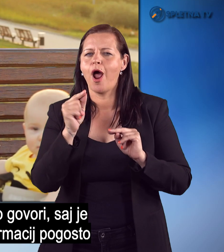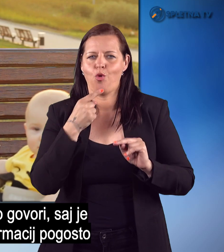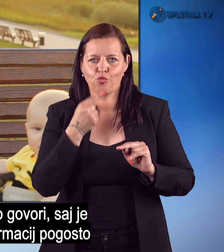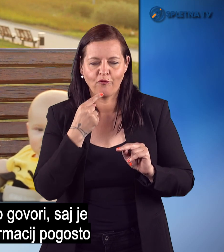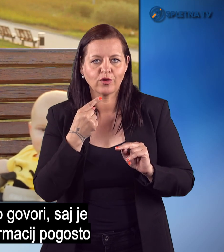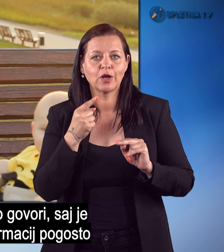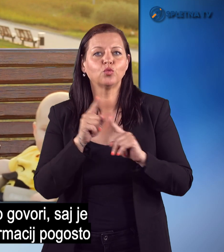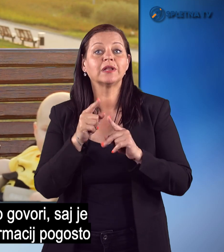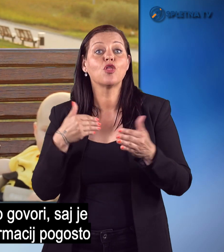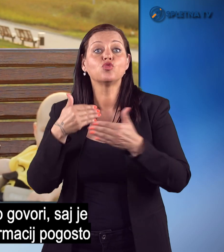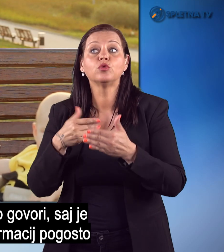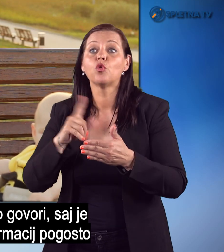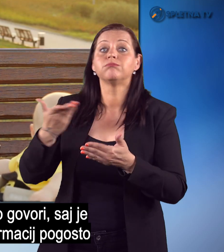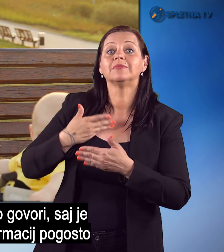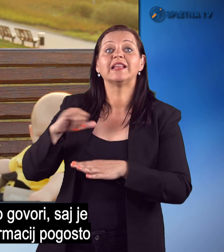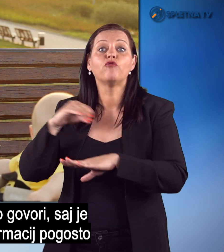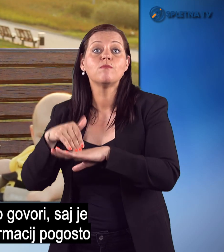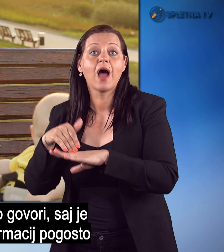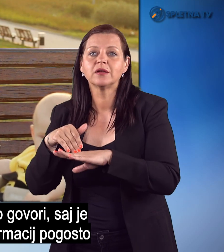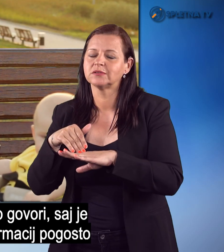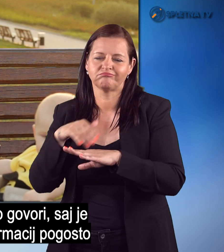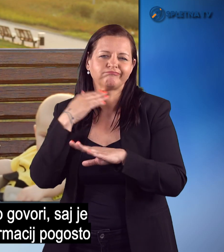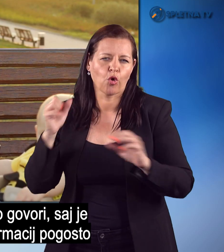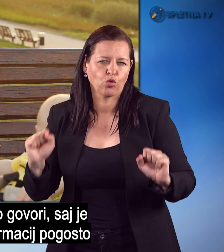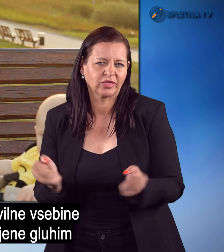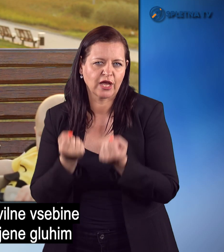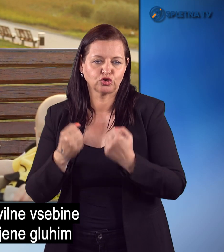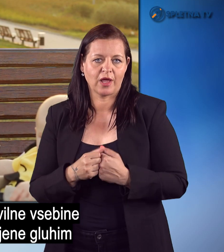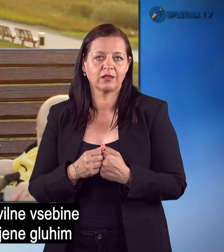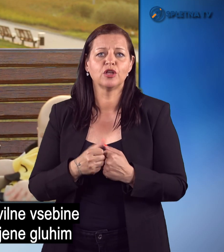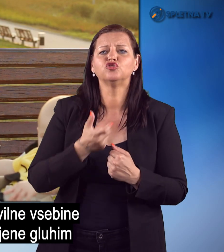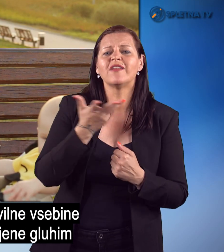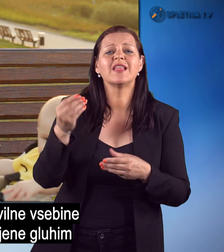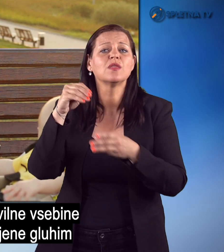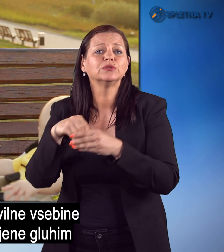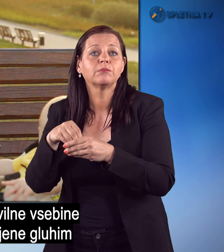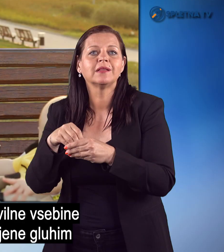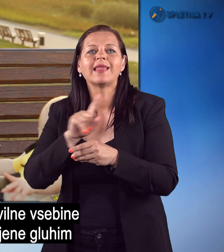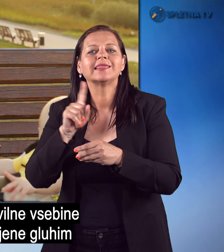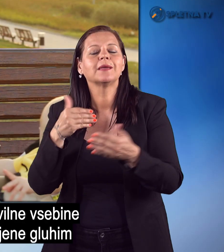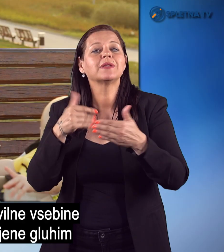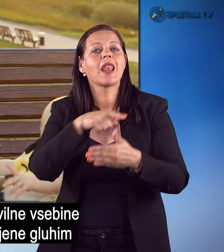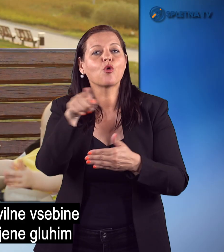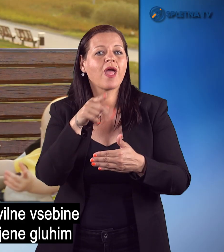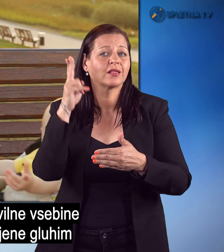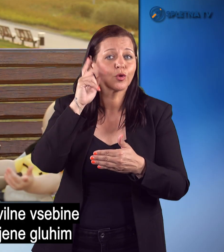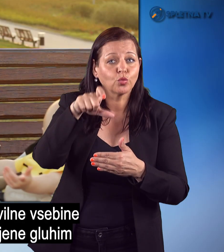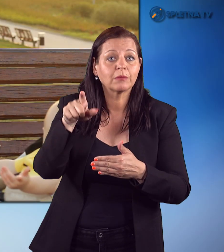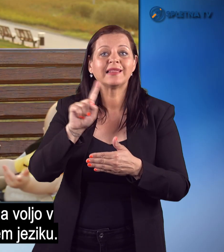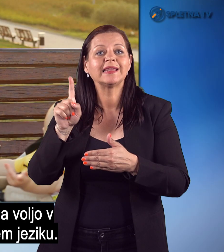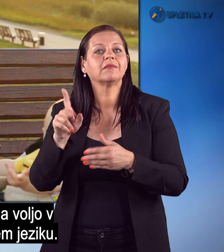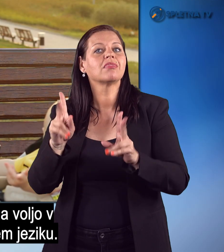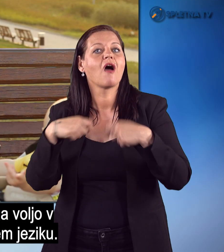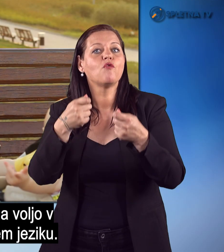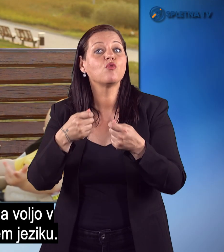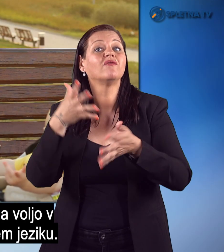O tem se malo govori, saj je dostop do informacij pogosto otežen. Številne vsebine niso prilagojene gluhim